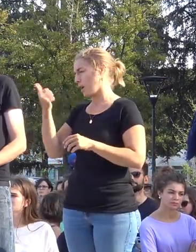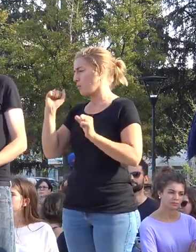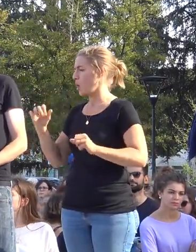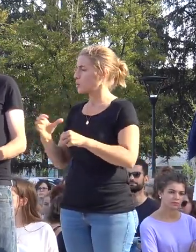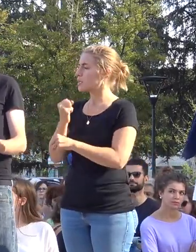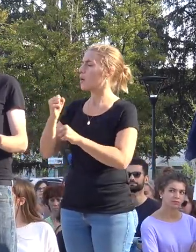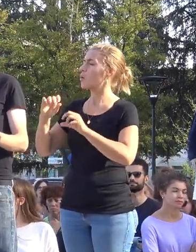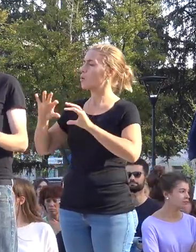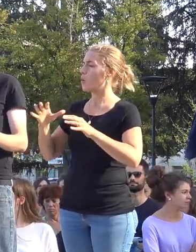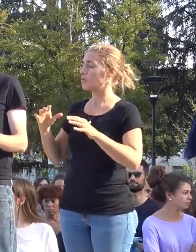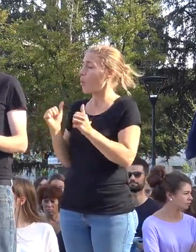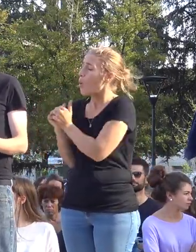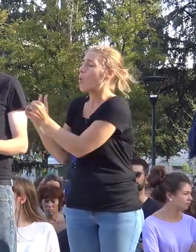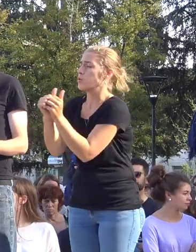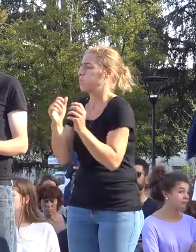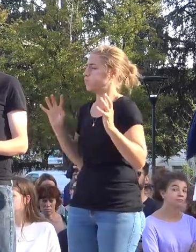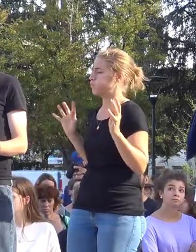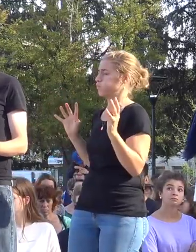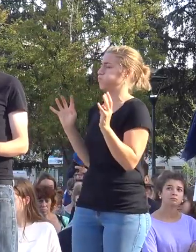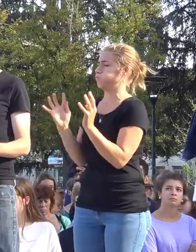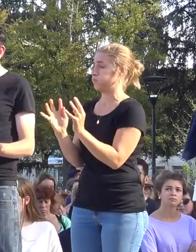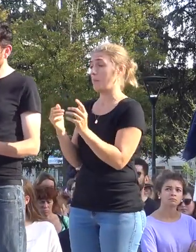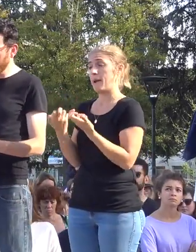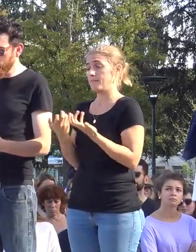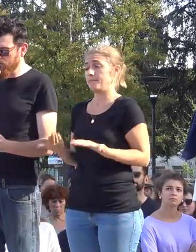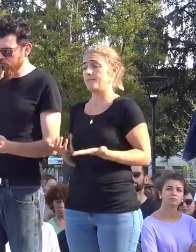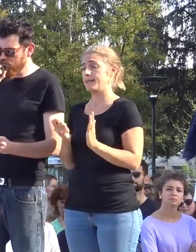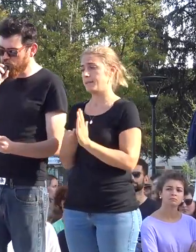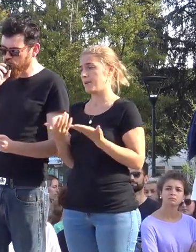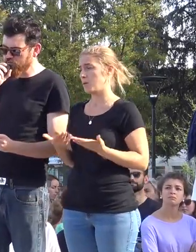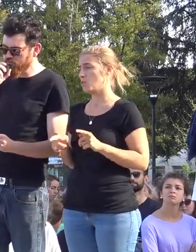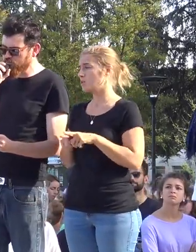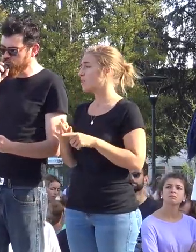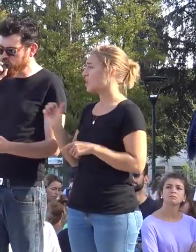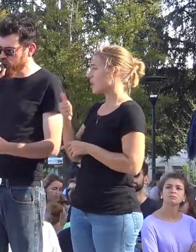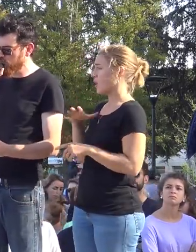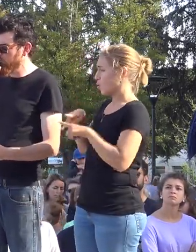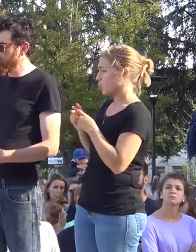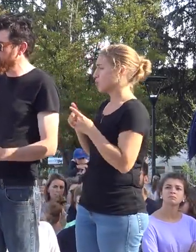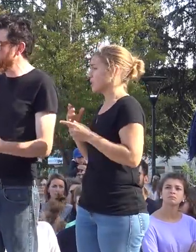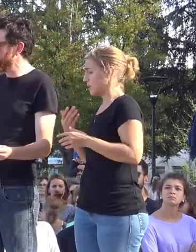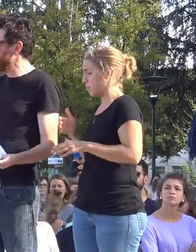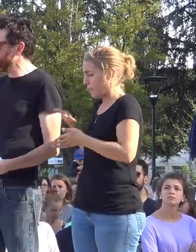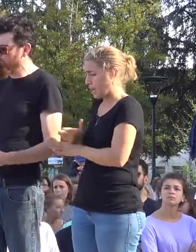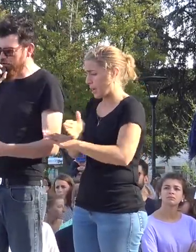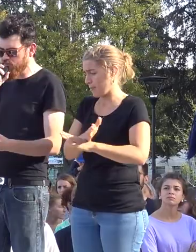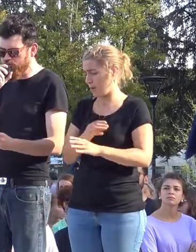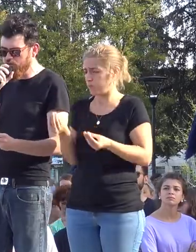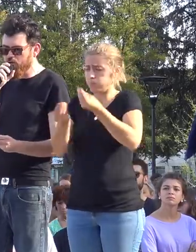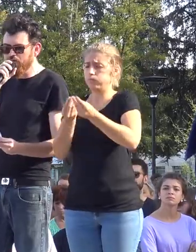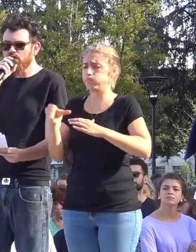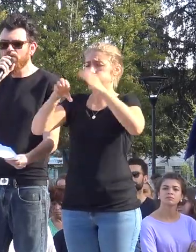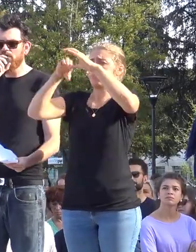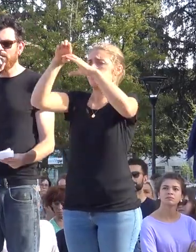rassemblant, comme nous le faisons aujourd'hui, et en utilisant tous les moyens d'action à notre disposition. Pour y arriver, nous pouvons par